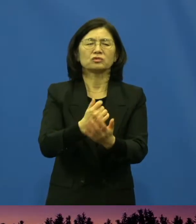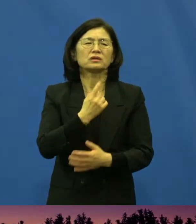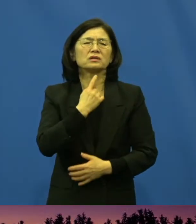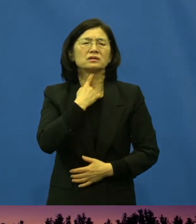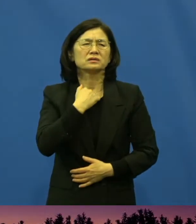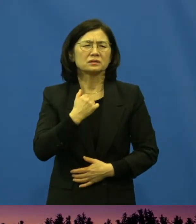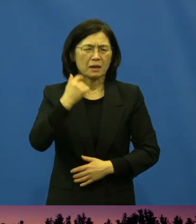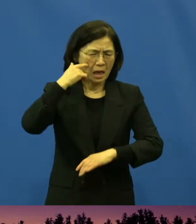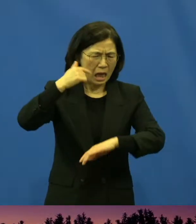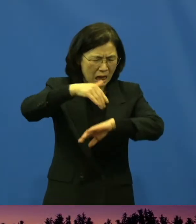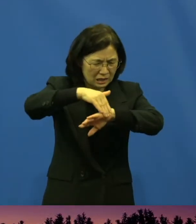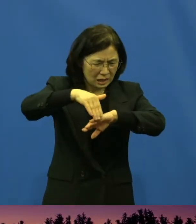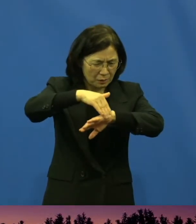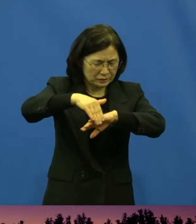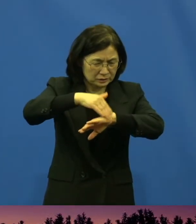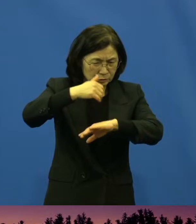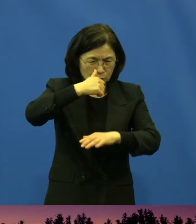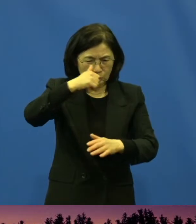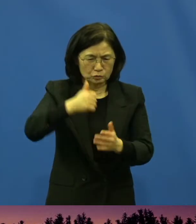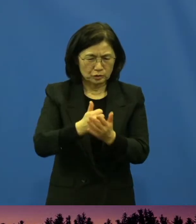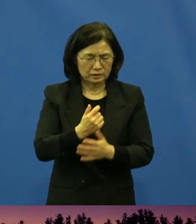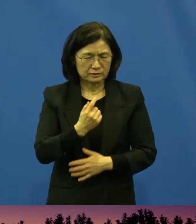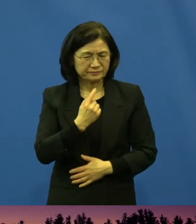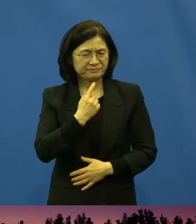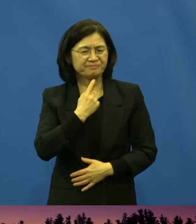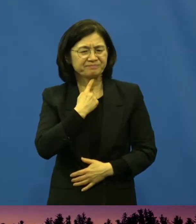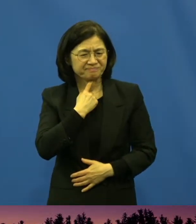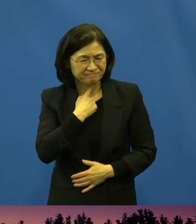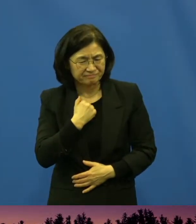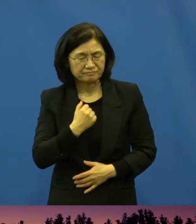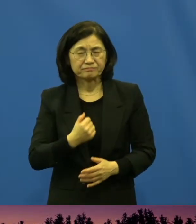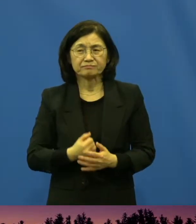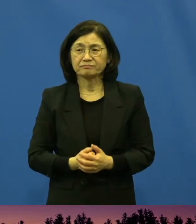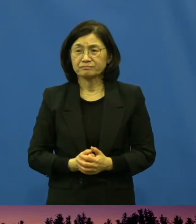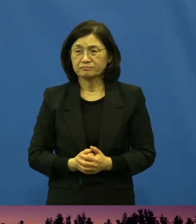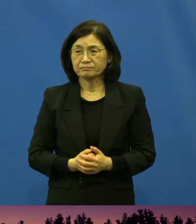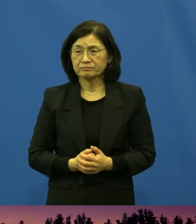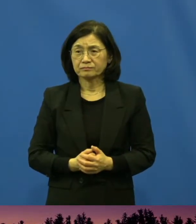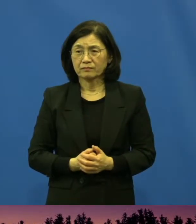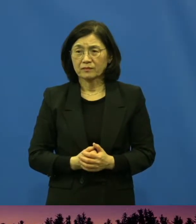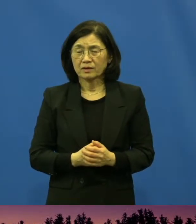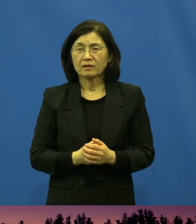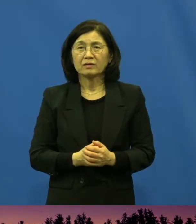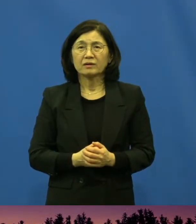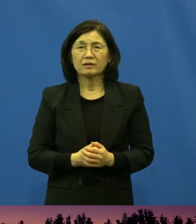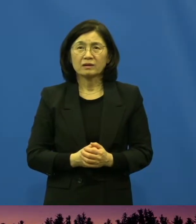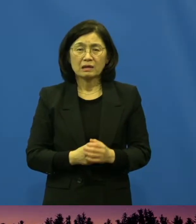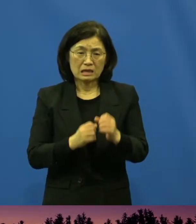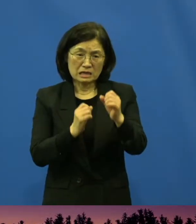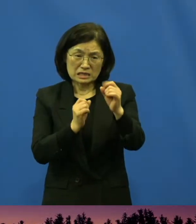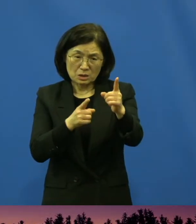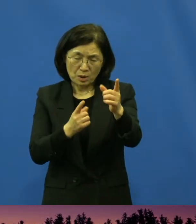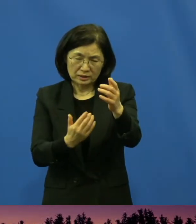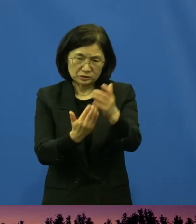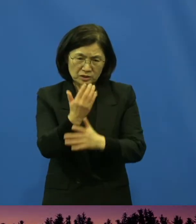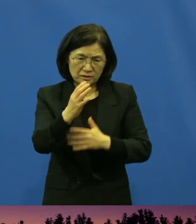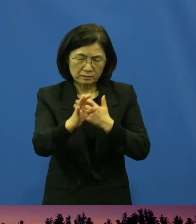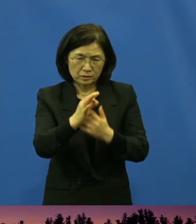아예 마음을 먹고 죄를 지으려고 작정하고 사는 사람들, 기회만 없을 뿐이지 언제든지 죄를 짓고